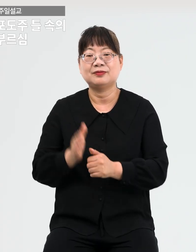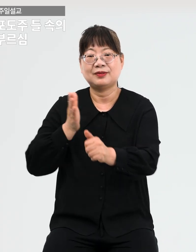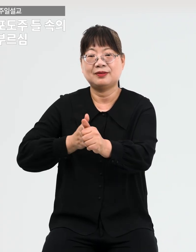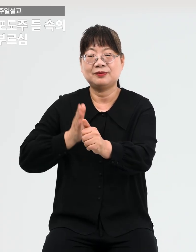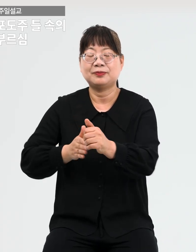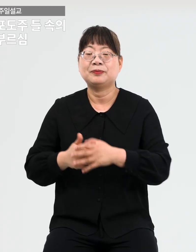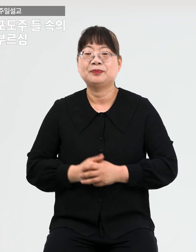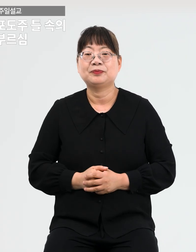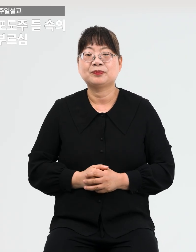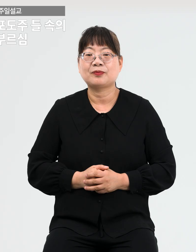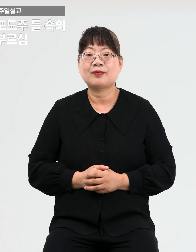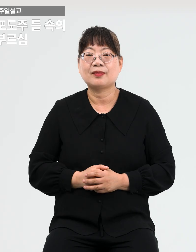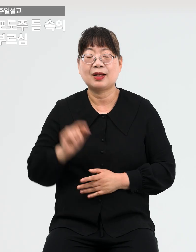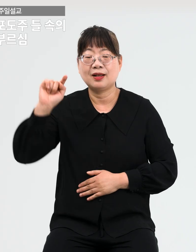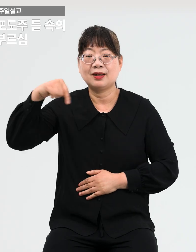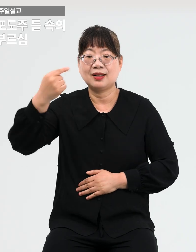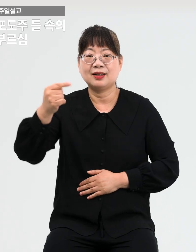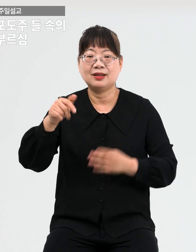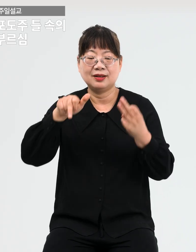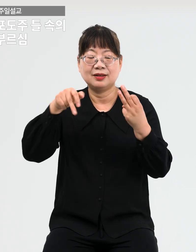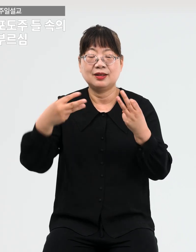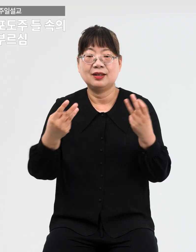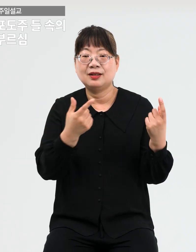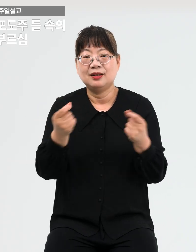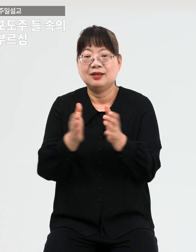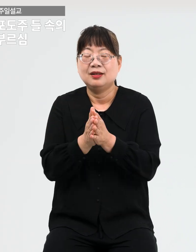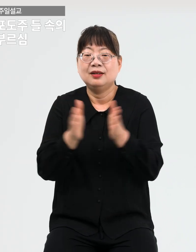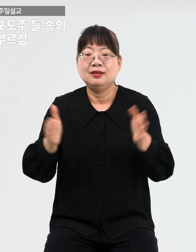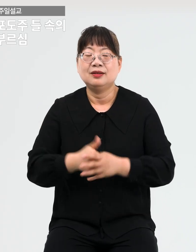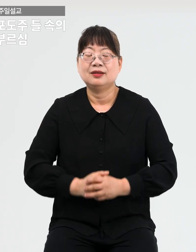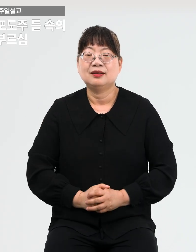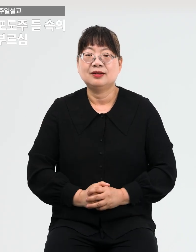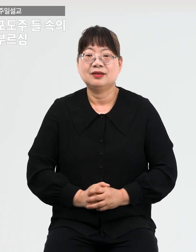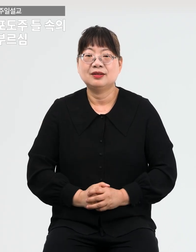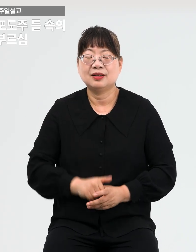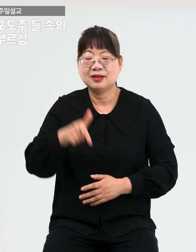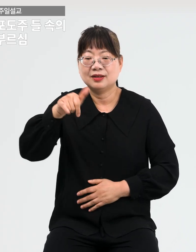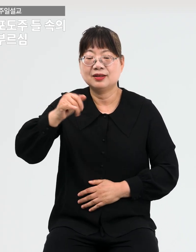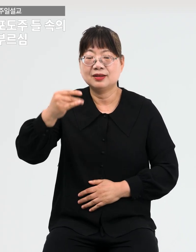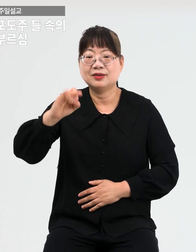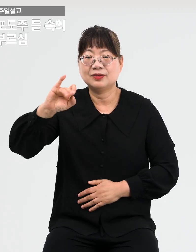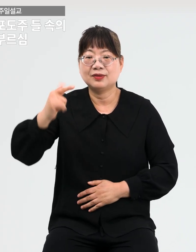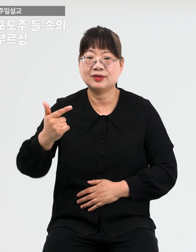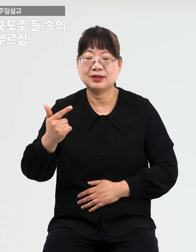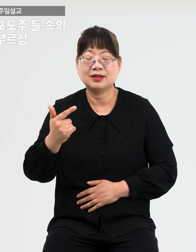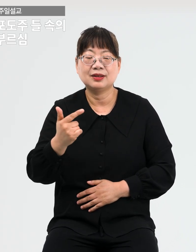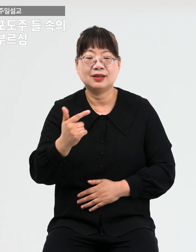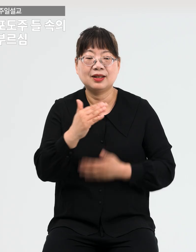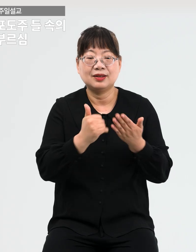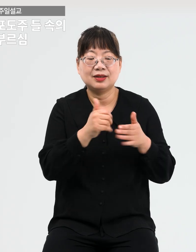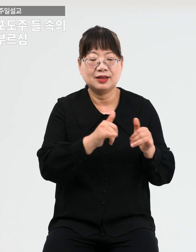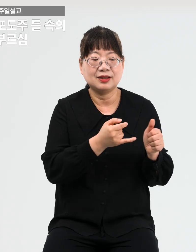절을 한번 볼까요? 13절 다 같이 시작. 기도온이 그에게 대답하되 오 나의